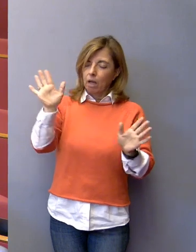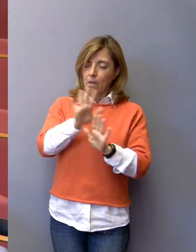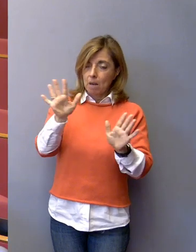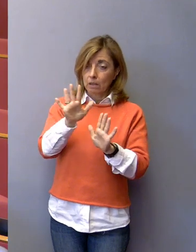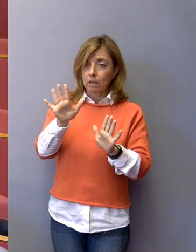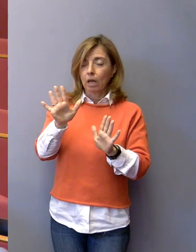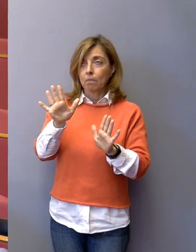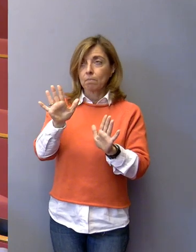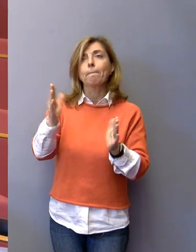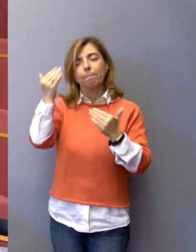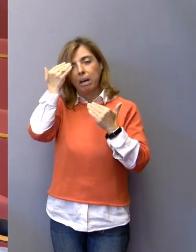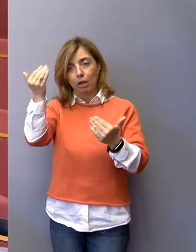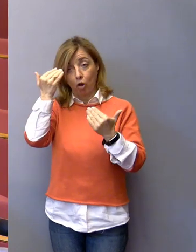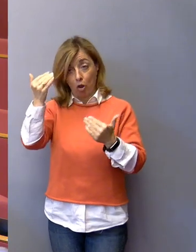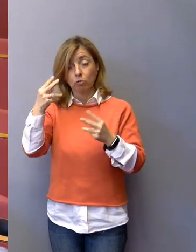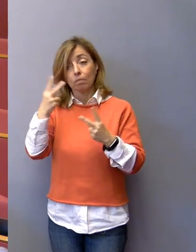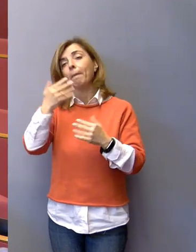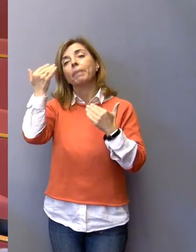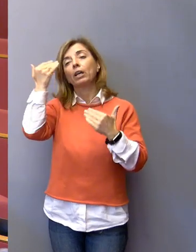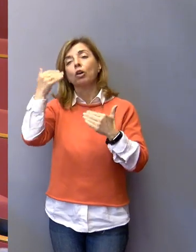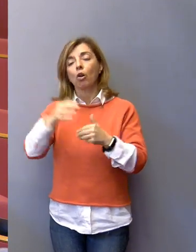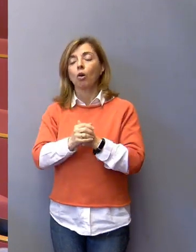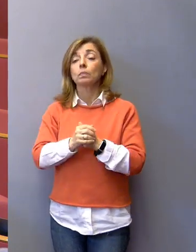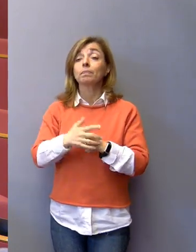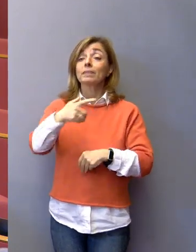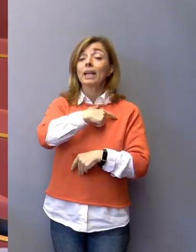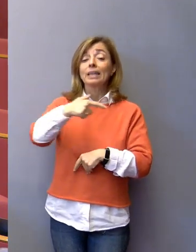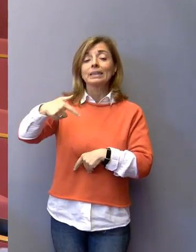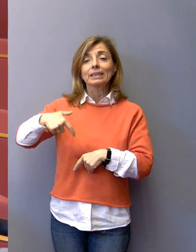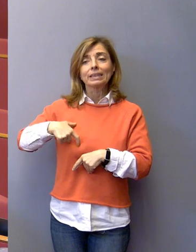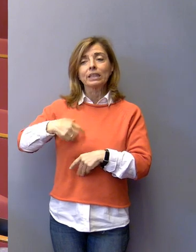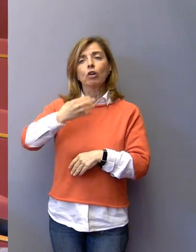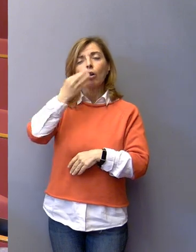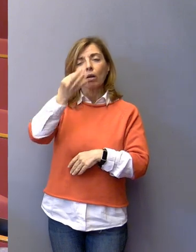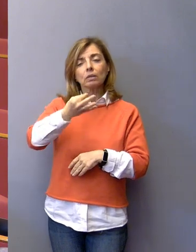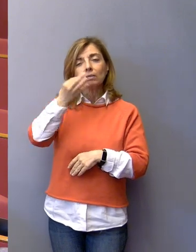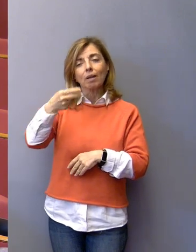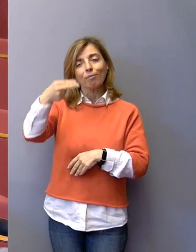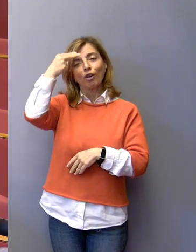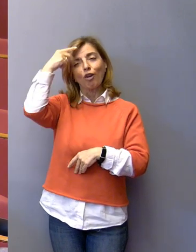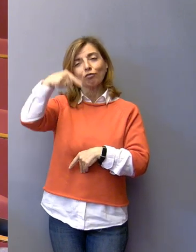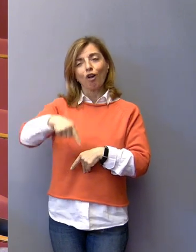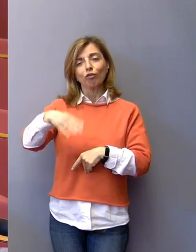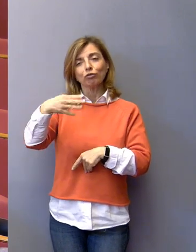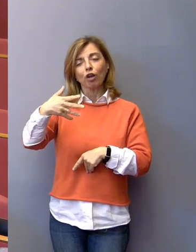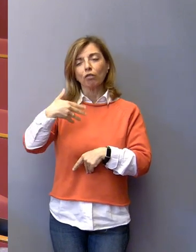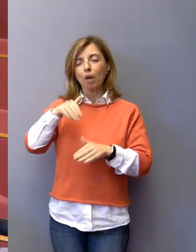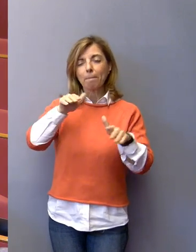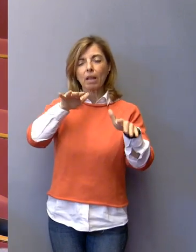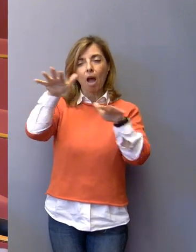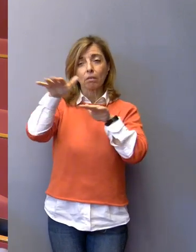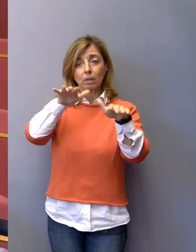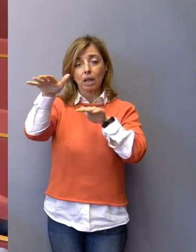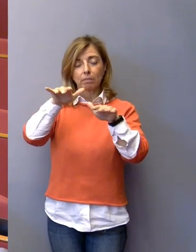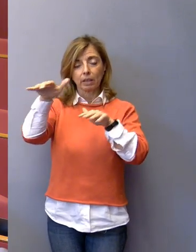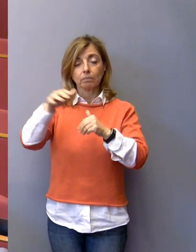perché il nostro sindaco ci ricorda sempre che ne abbiamo oggi a miliardi miliardi su miliardi bene Ci sono due grandi città in queste in